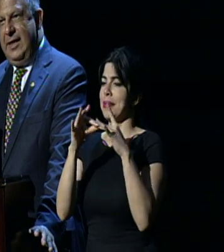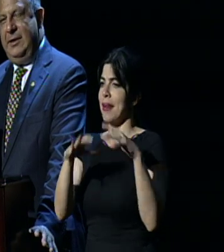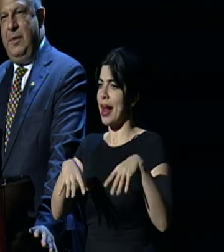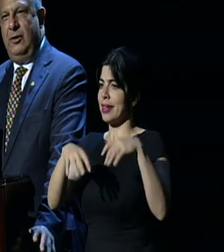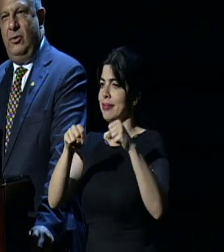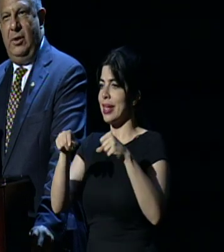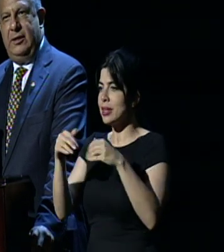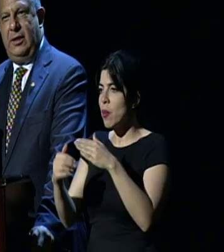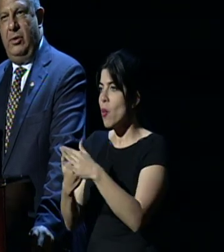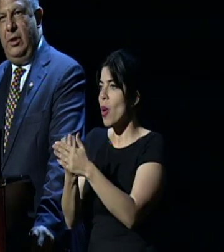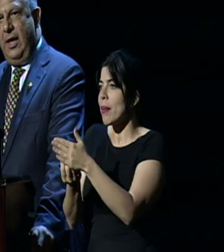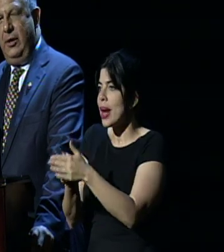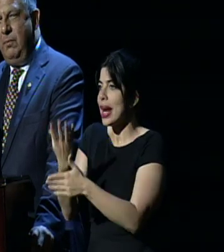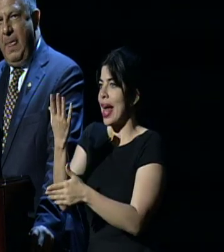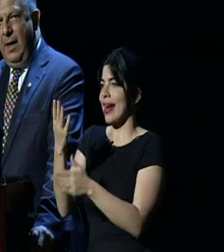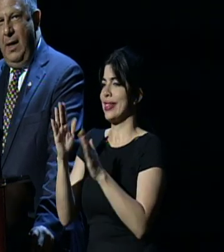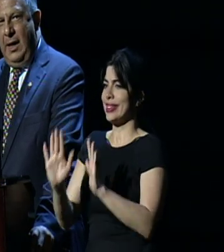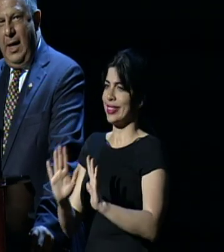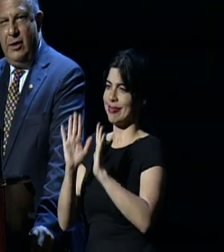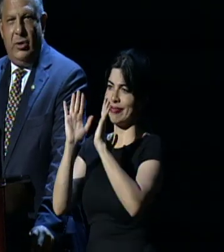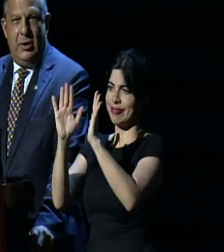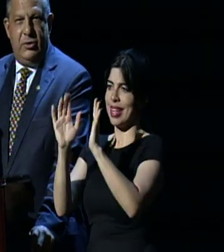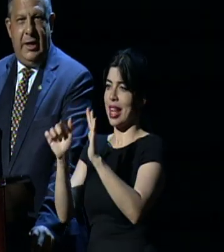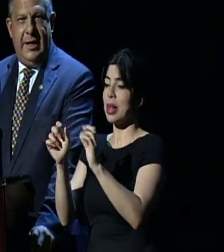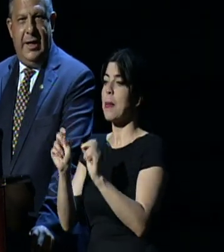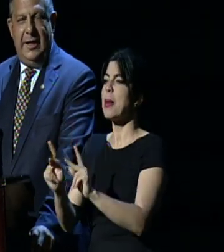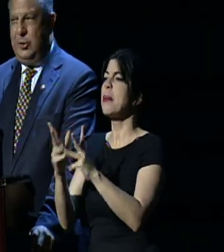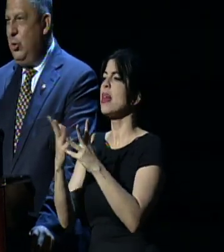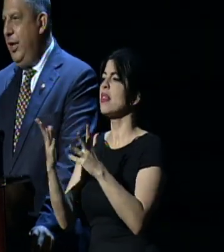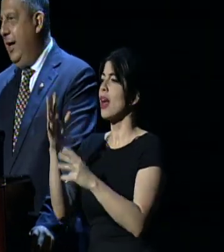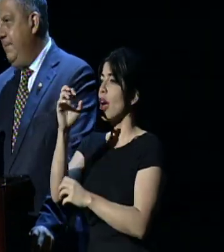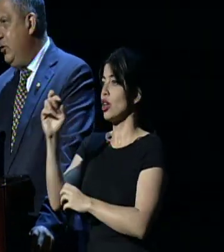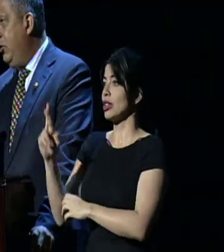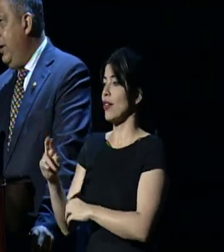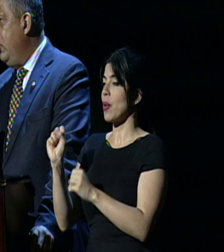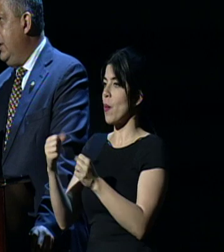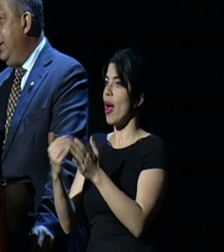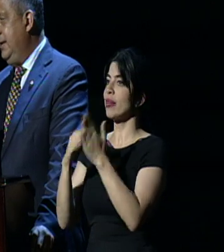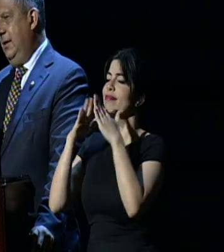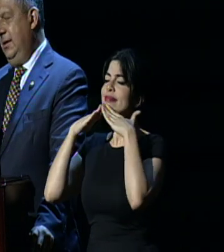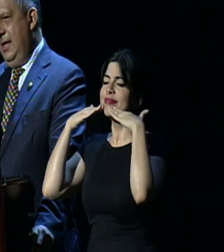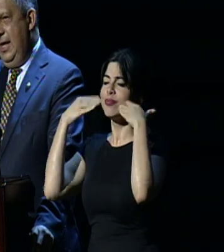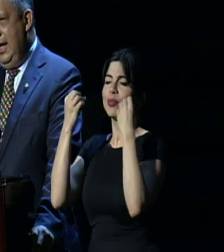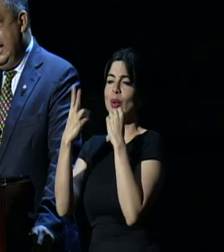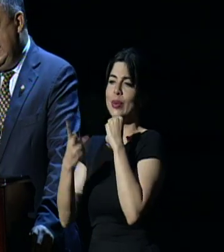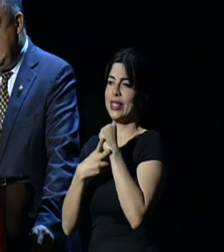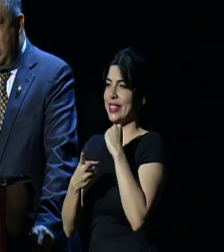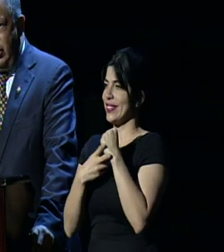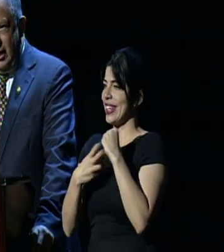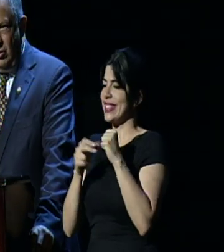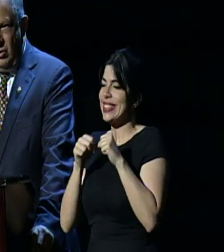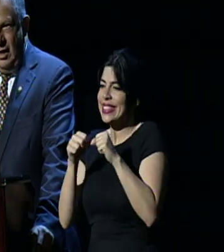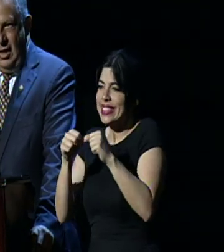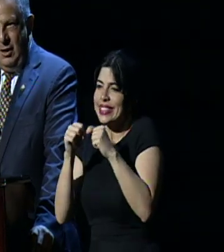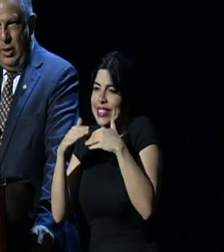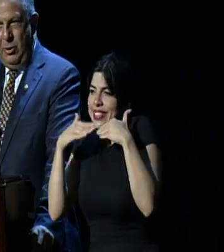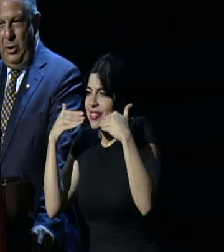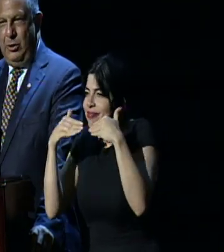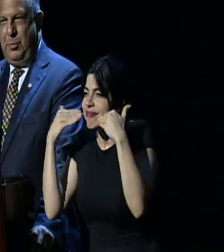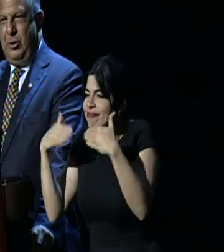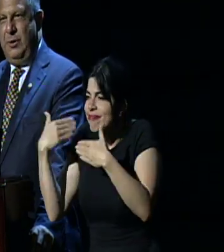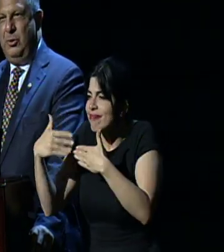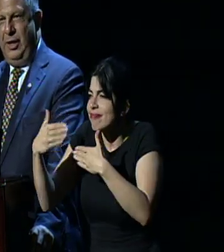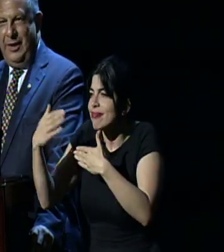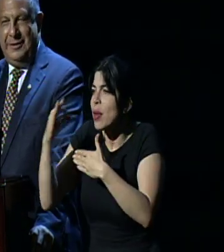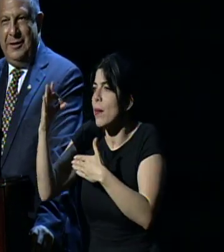este renacimiento extraordinario que ha hecho que Costa Rica sonría, sonría muchas veces, y que siga sonriendo a lo largo de